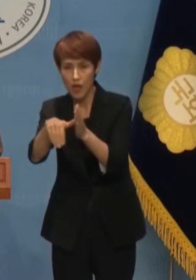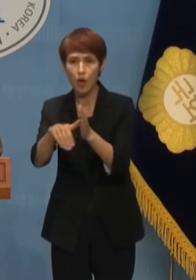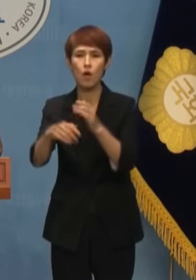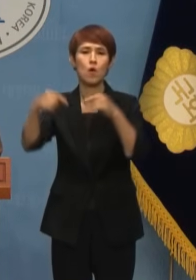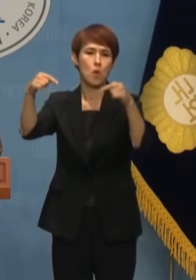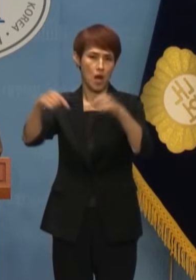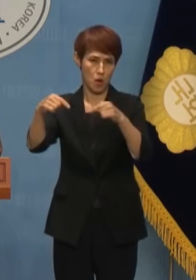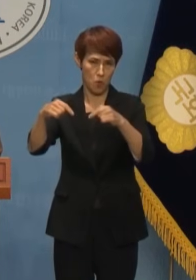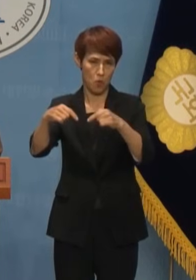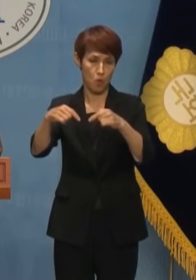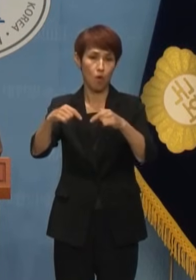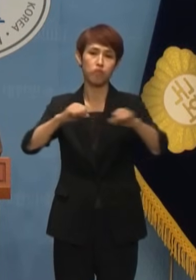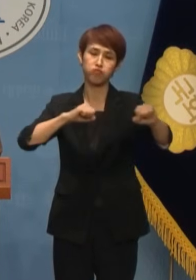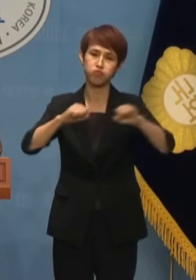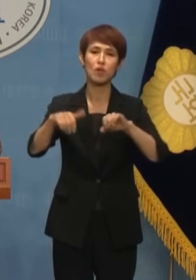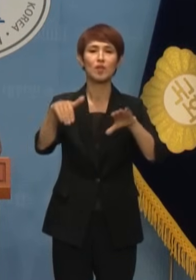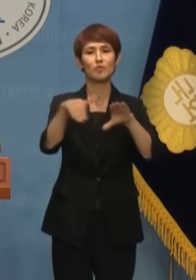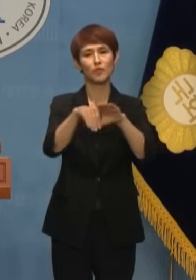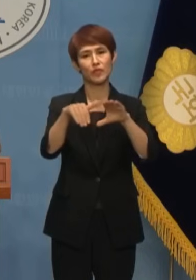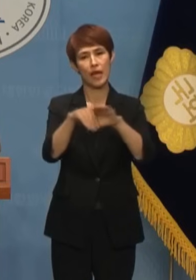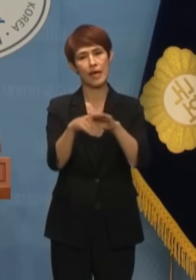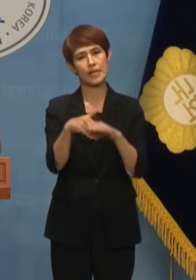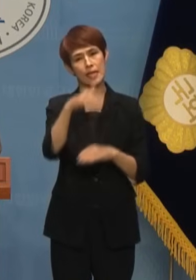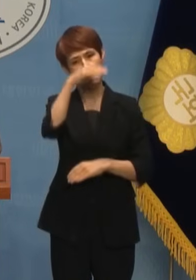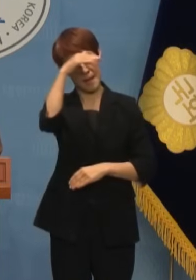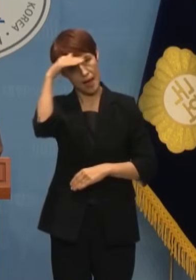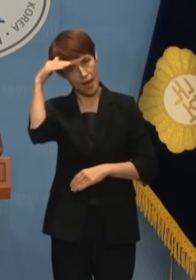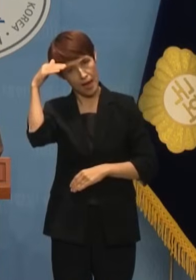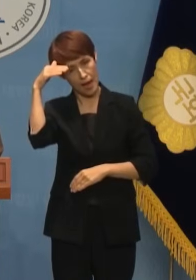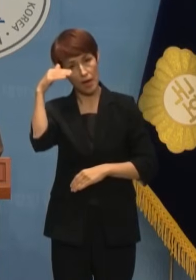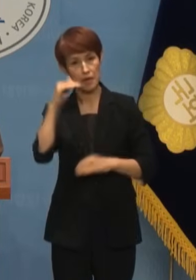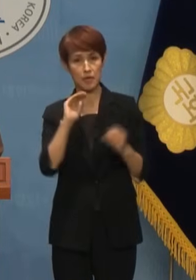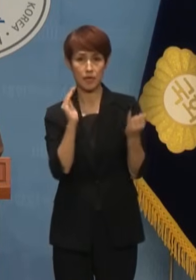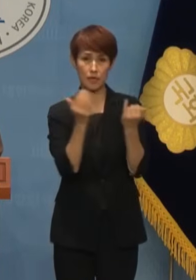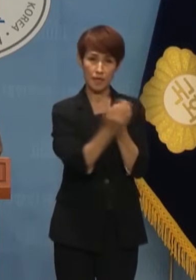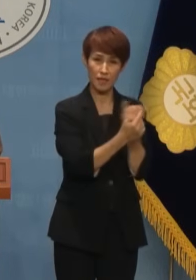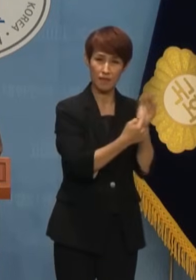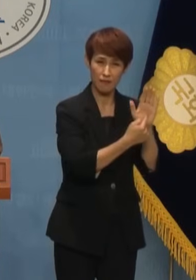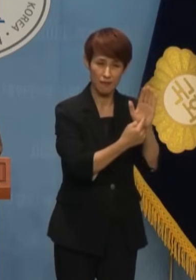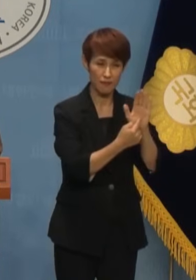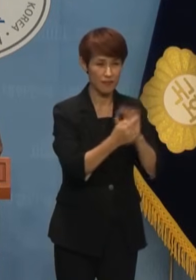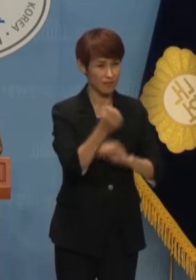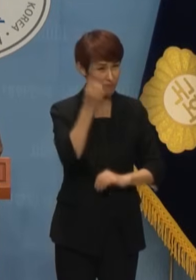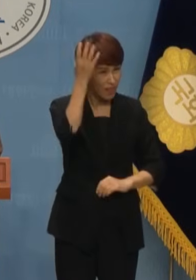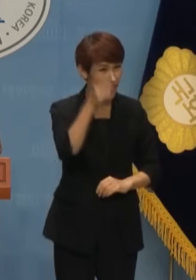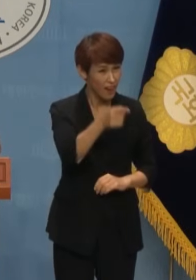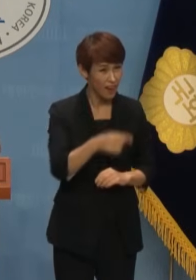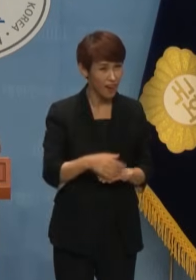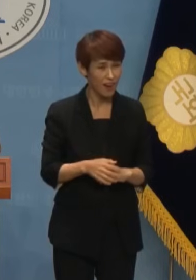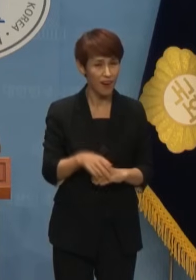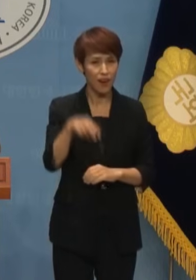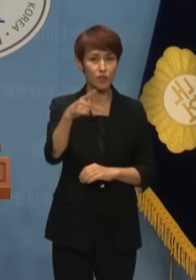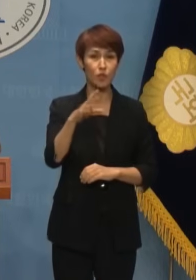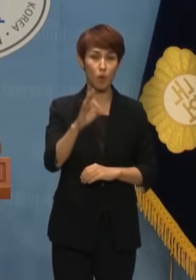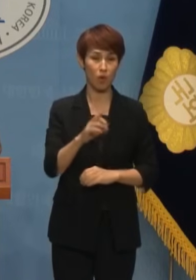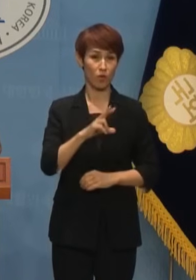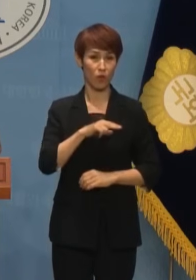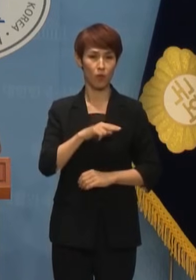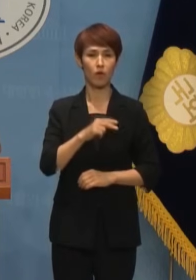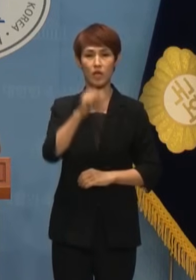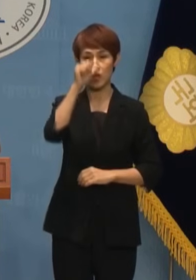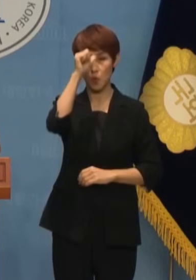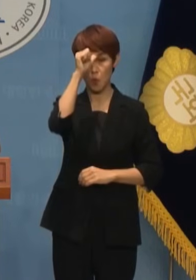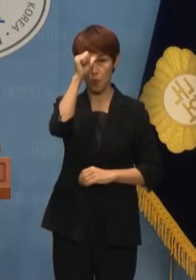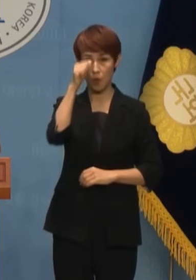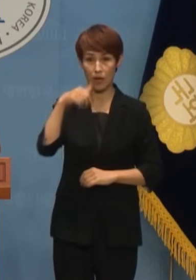문화 탐방이라고 감쌌던 일을 벌써 잊은 모양입니다. 송원석 의원도 인도 출장에 김